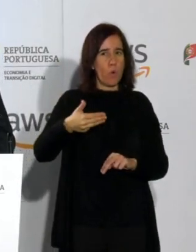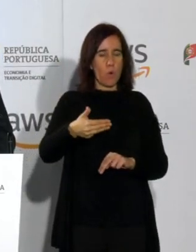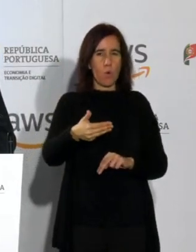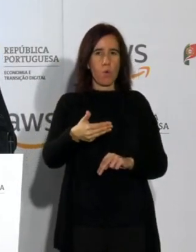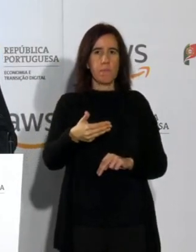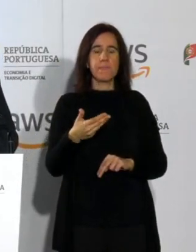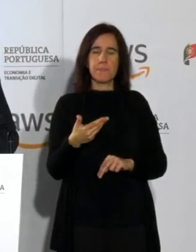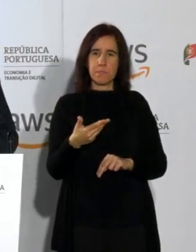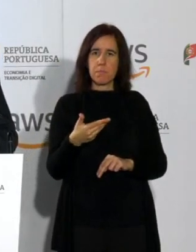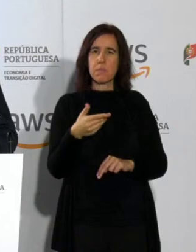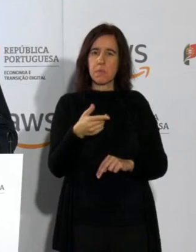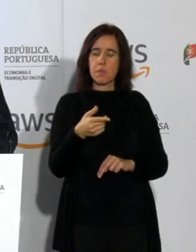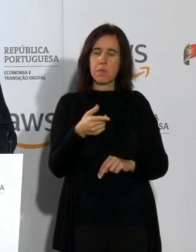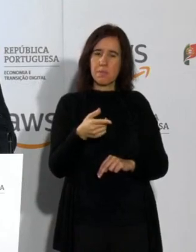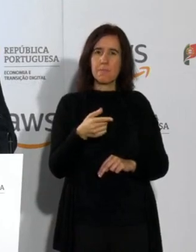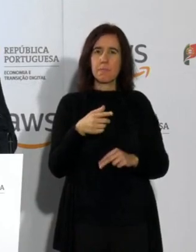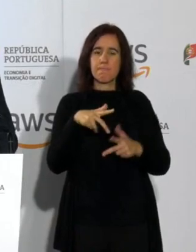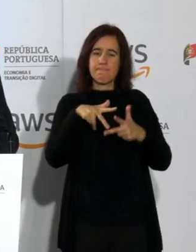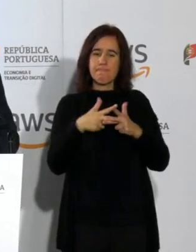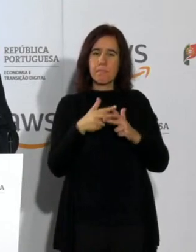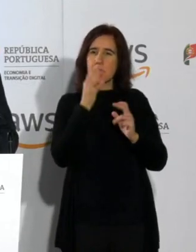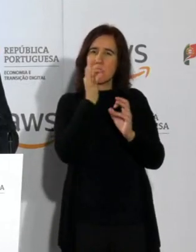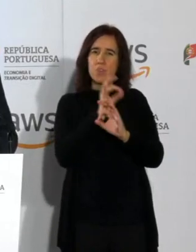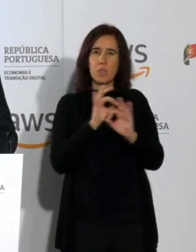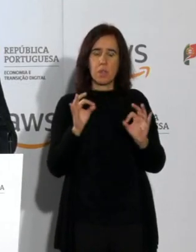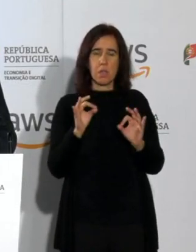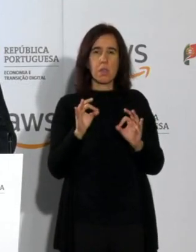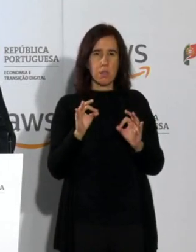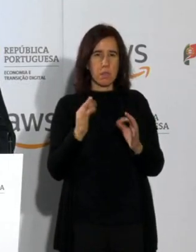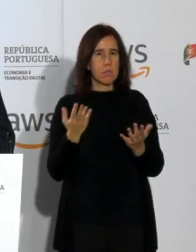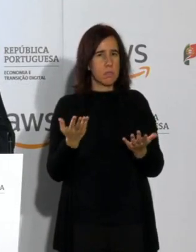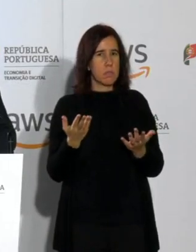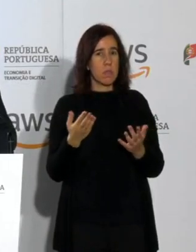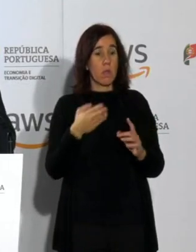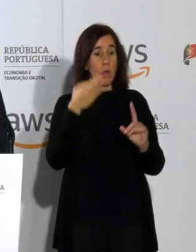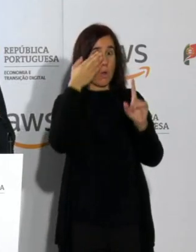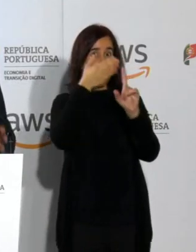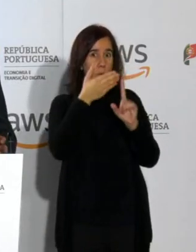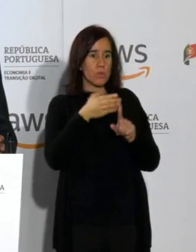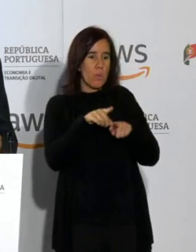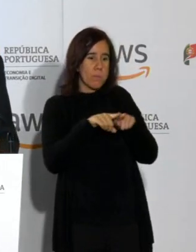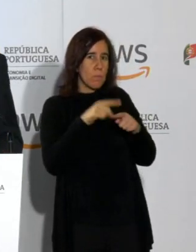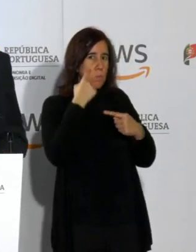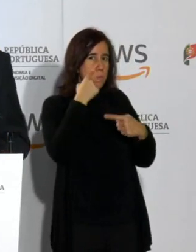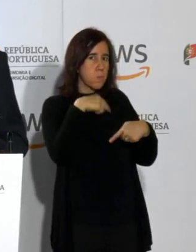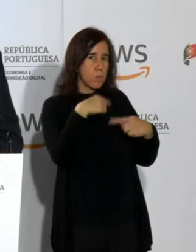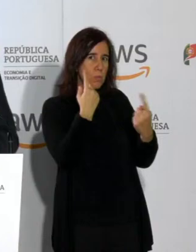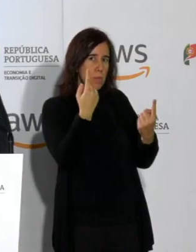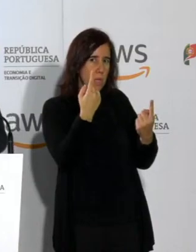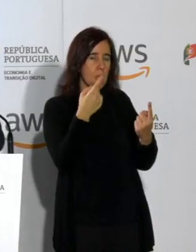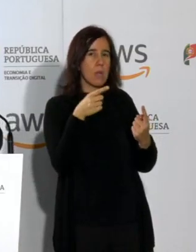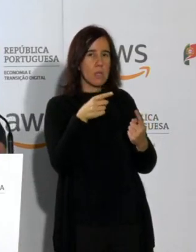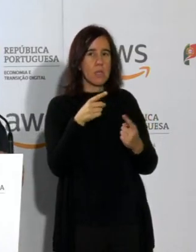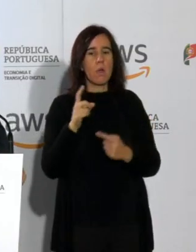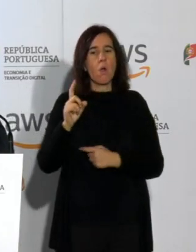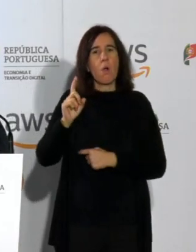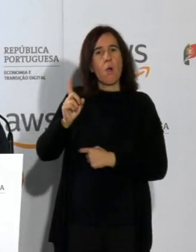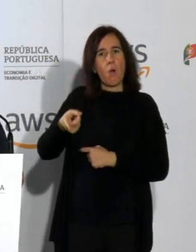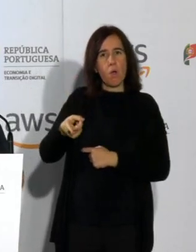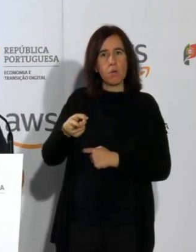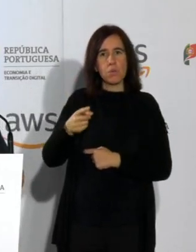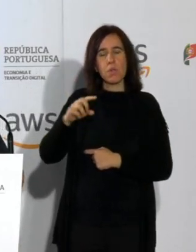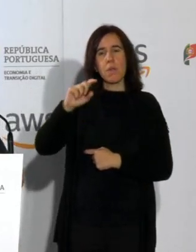um excelente instrumento de alinhamento entre os objetivos de política pública e aquilo que são